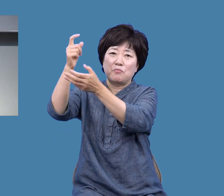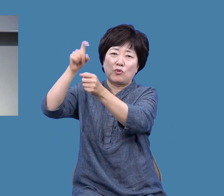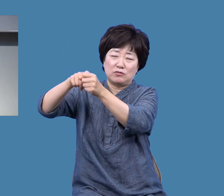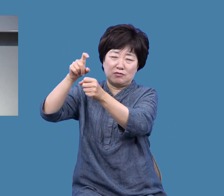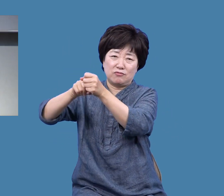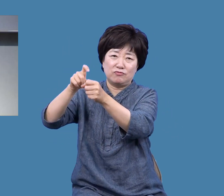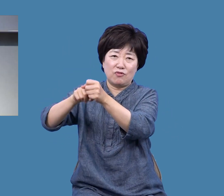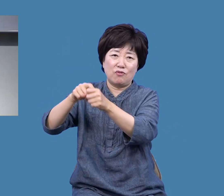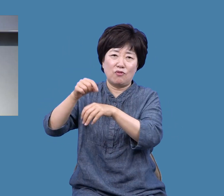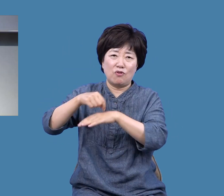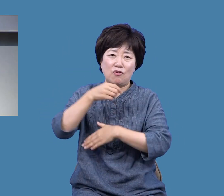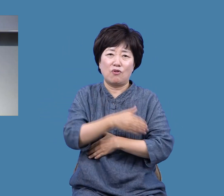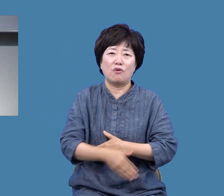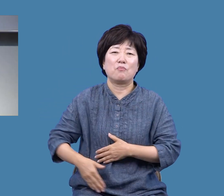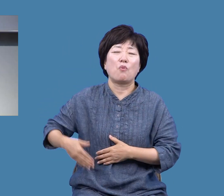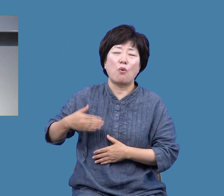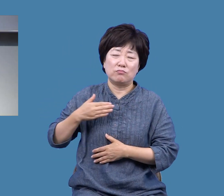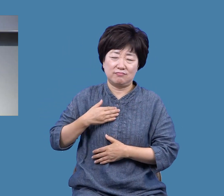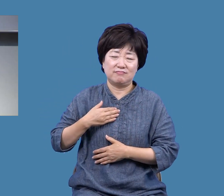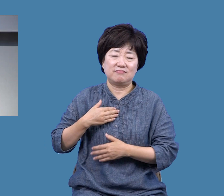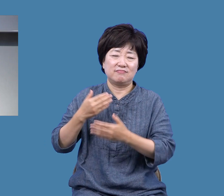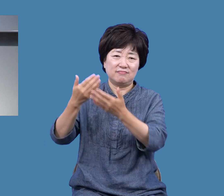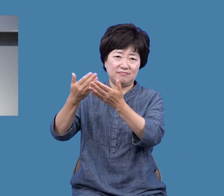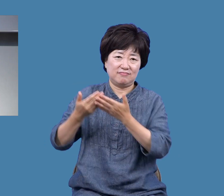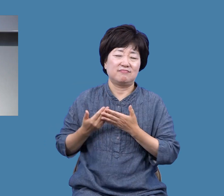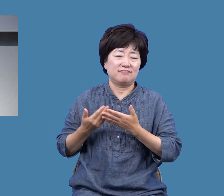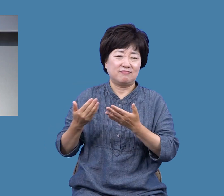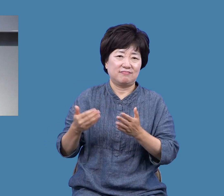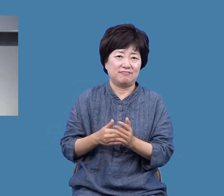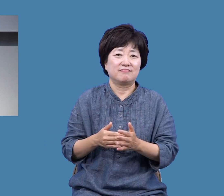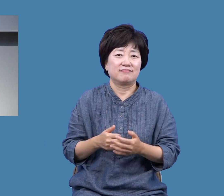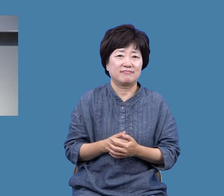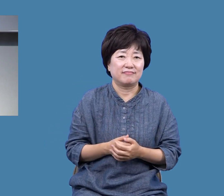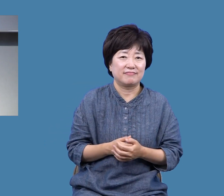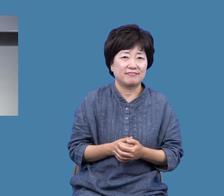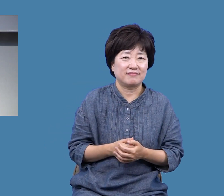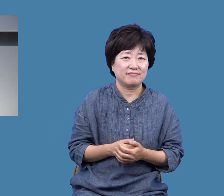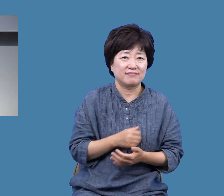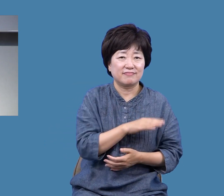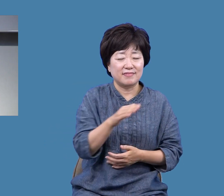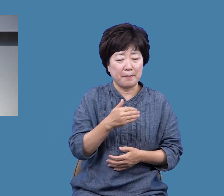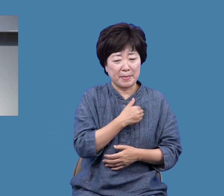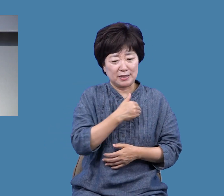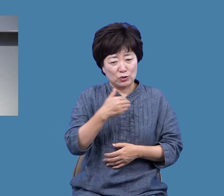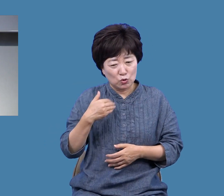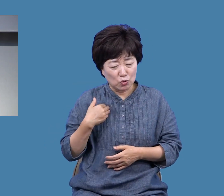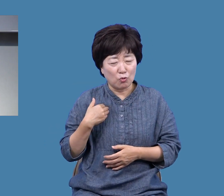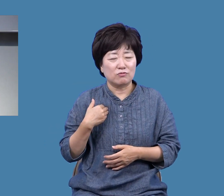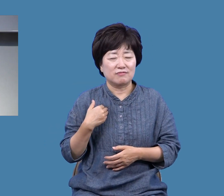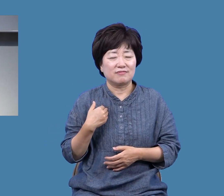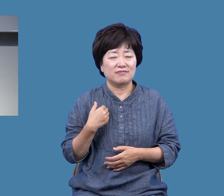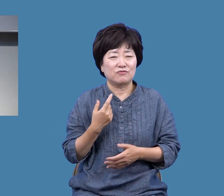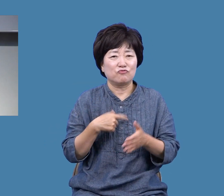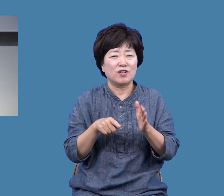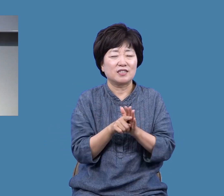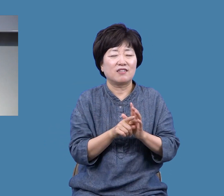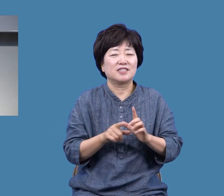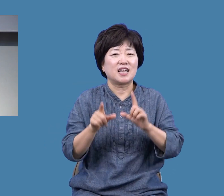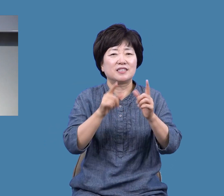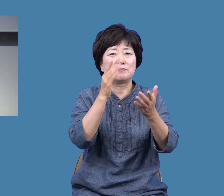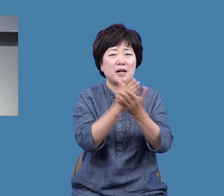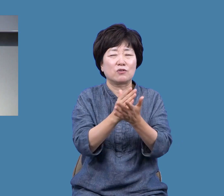몸에 있는 만족을 위해서 살지 말고, 본능을 위해서 살지 말고, 주를 위해서 사는 여러분 되셨으면